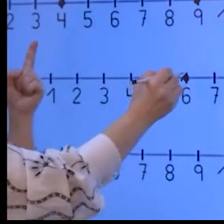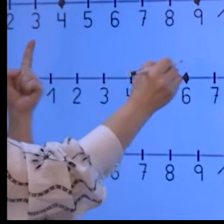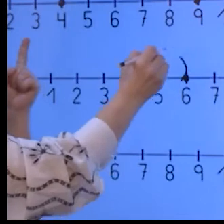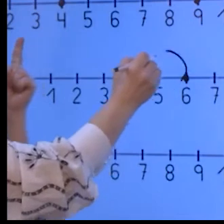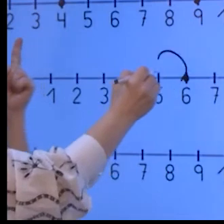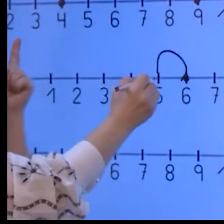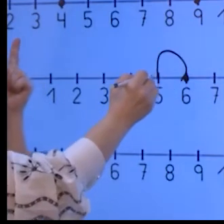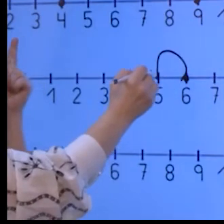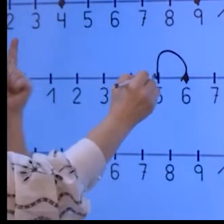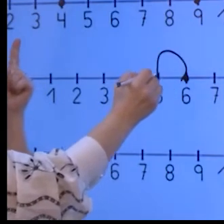1.